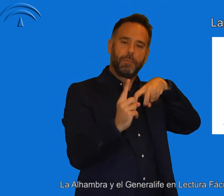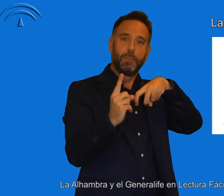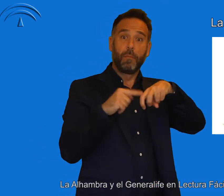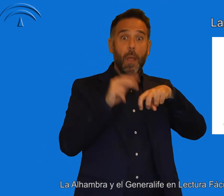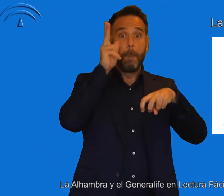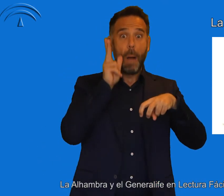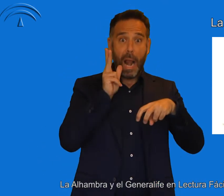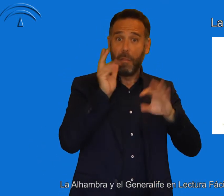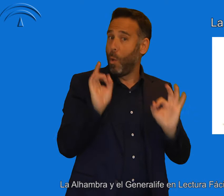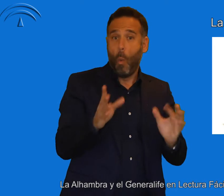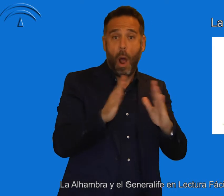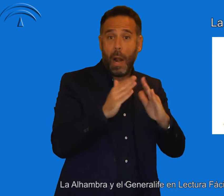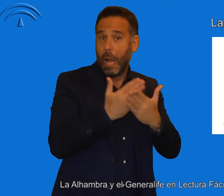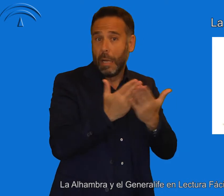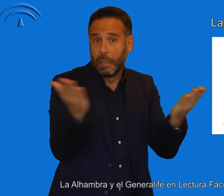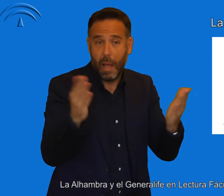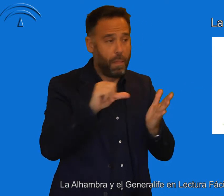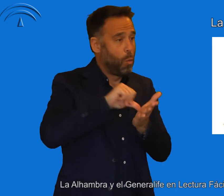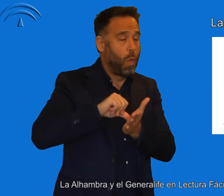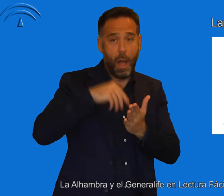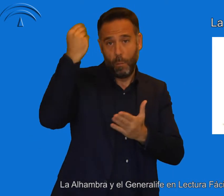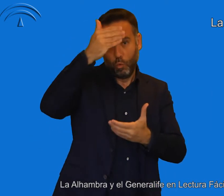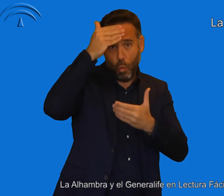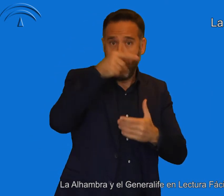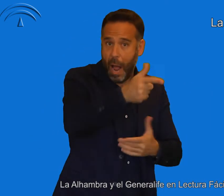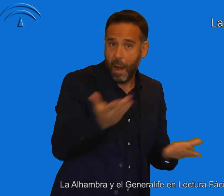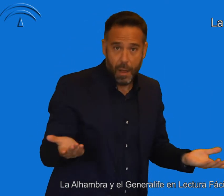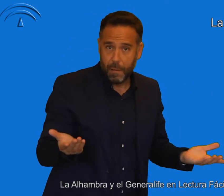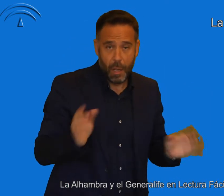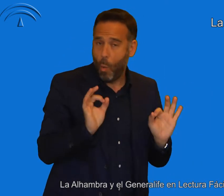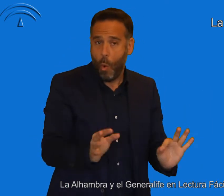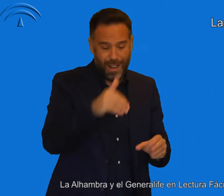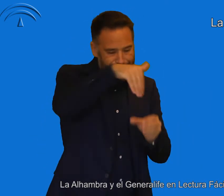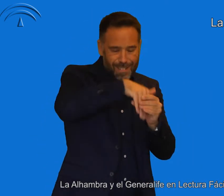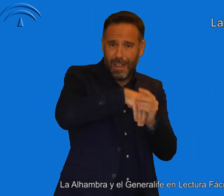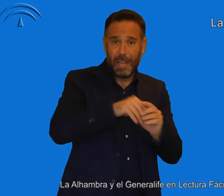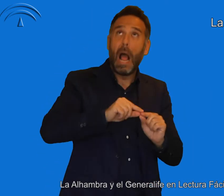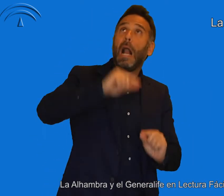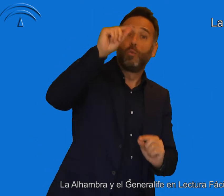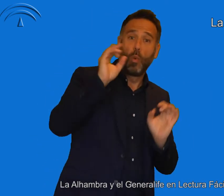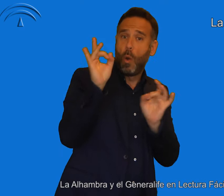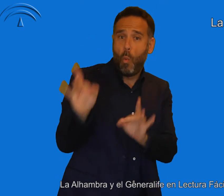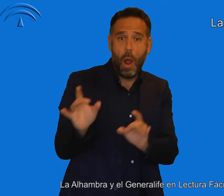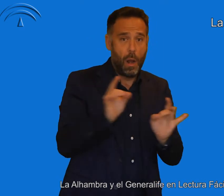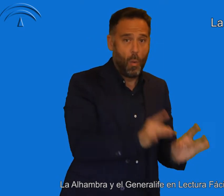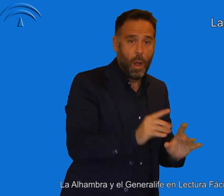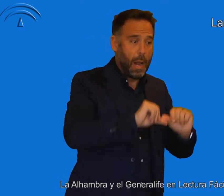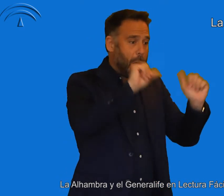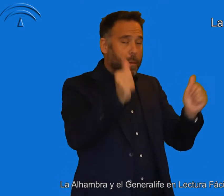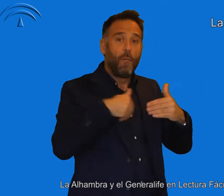corte. Por fuera, los palacios eran como todas las casas de la ciudad musulmana. Tenían